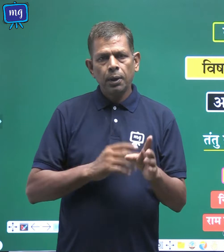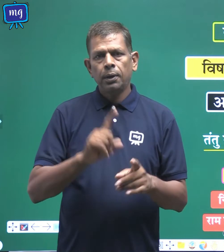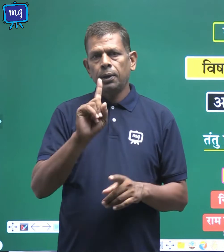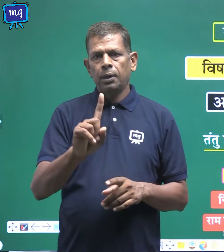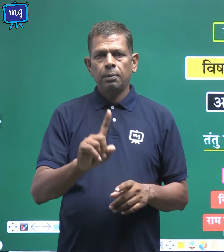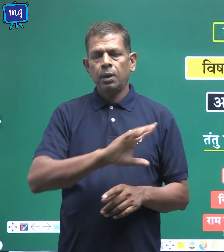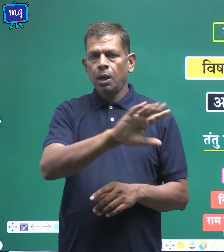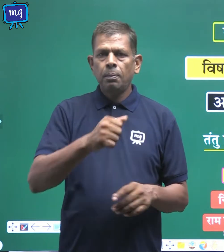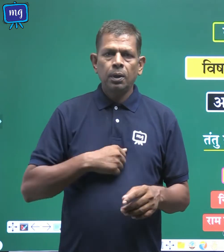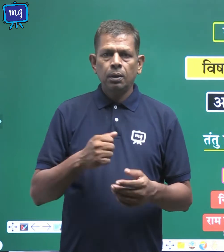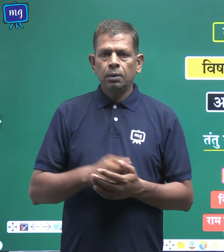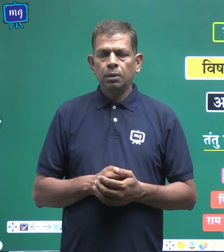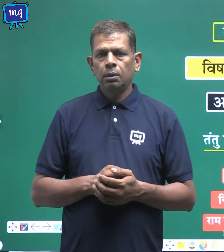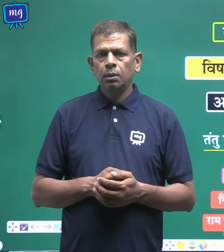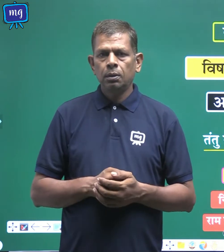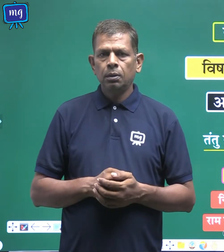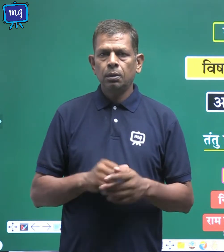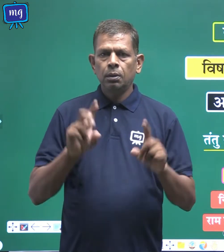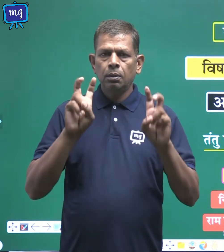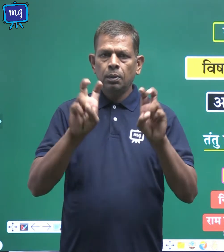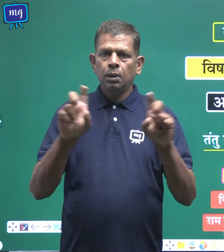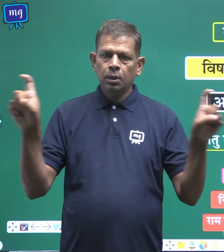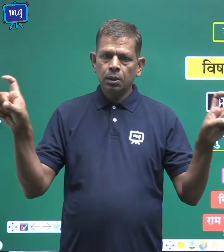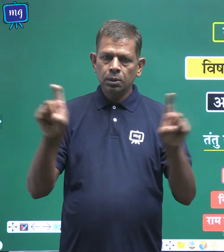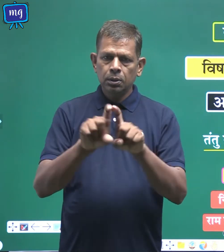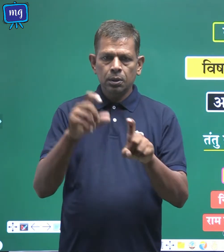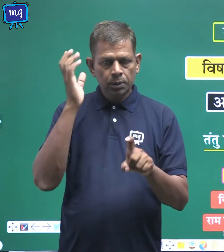हमने पाठ का सारांश जाना